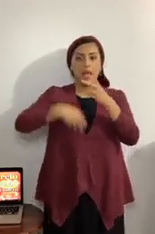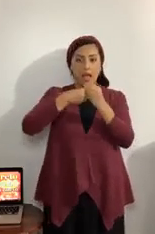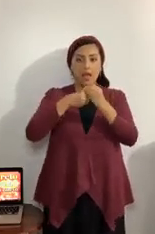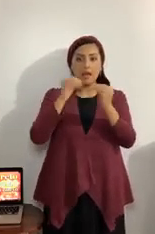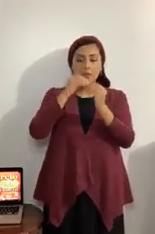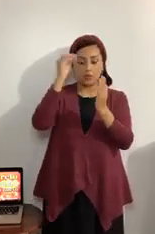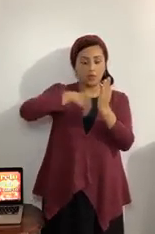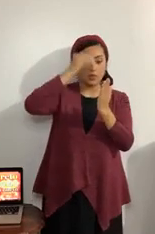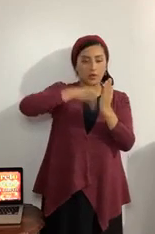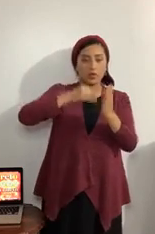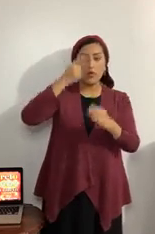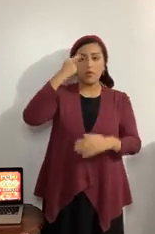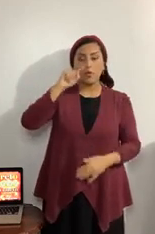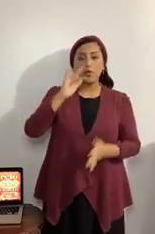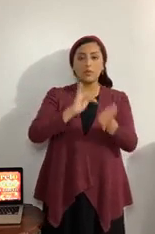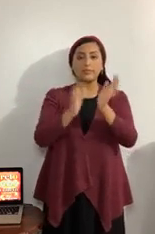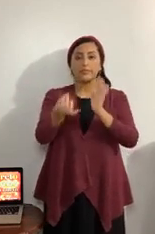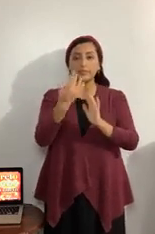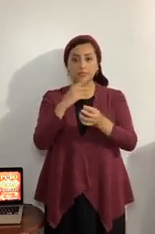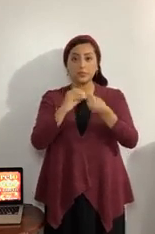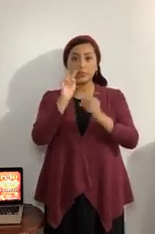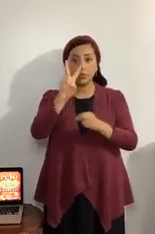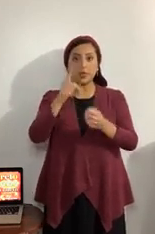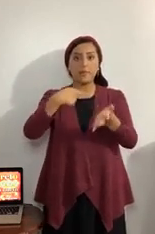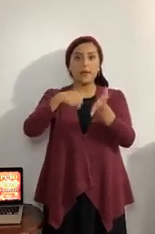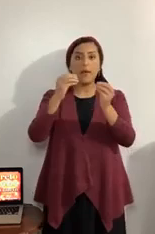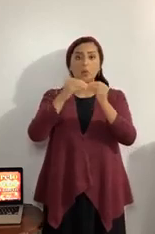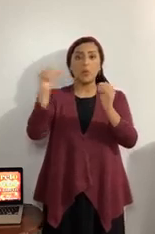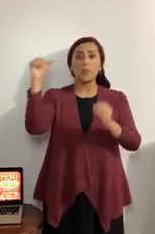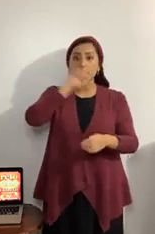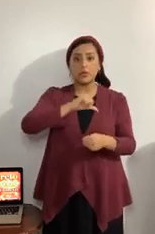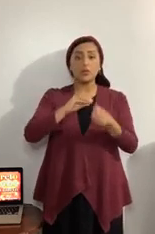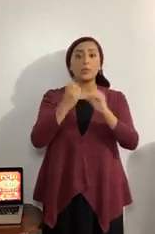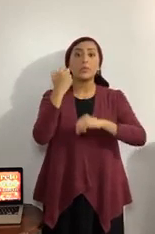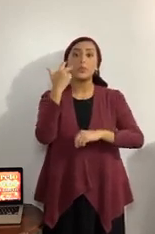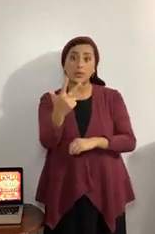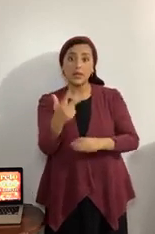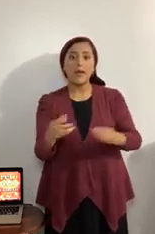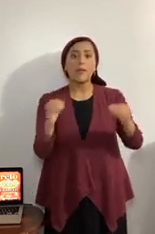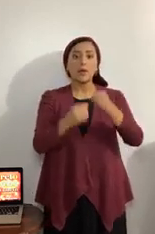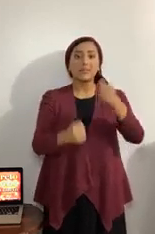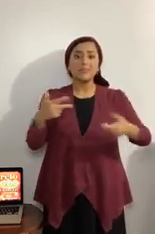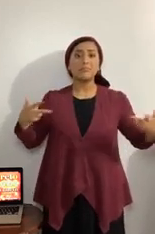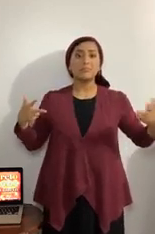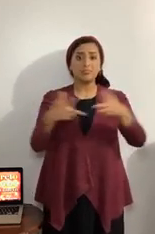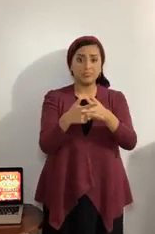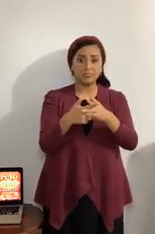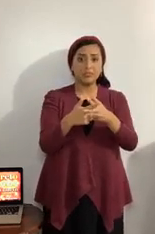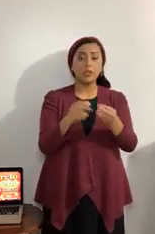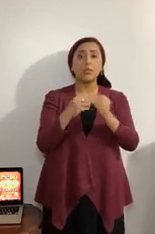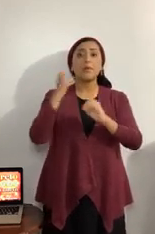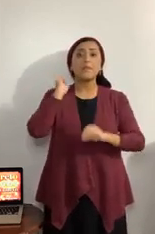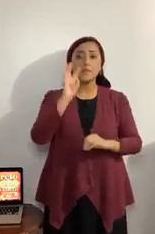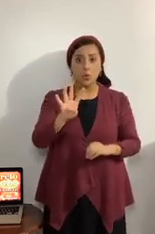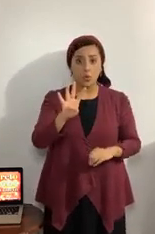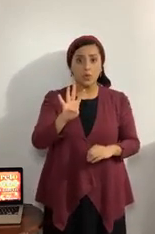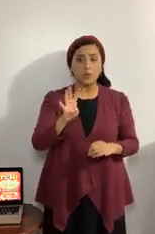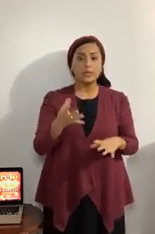de antidepresivos. Número dos, se vende más alcohol. Número tres, más accidentes automovilísticos. Número cuatro, se aumenta la